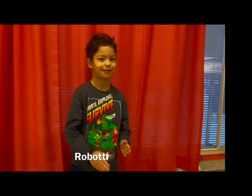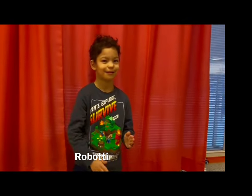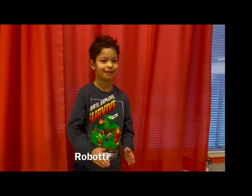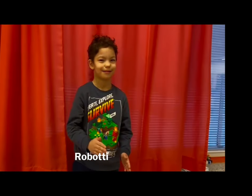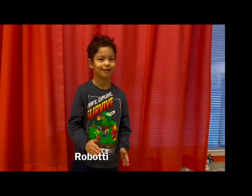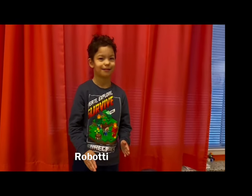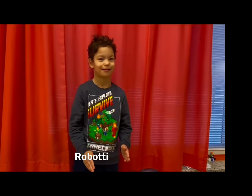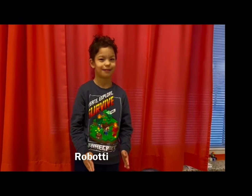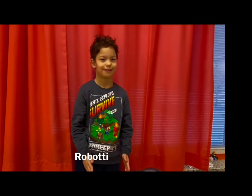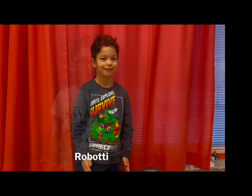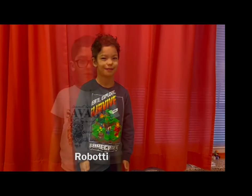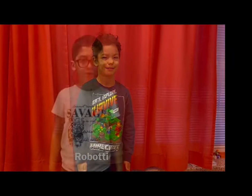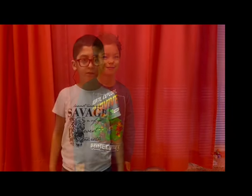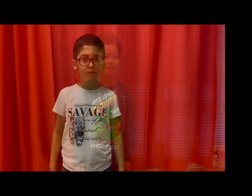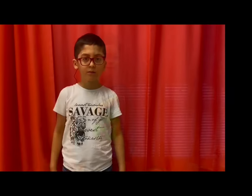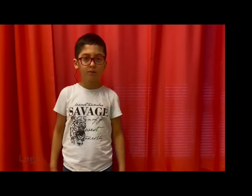robotti,